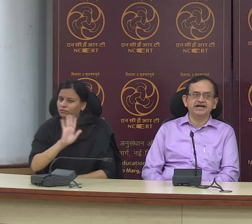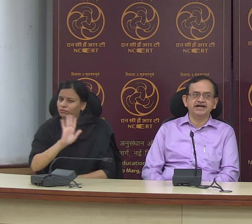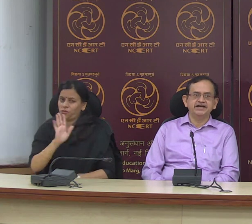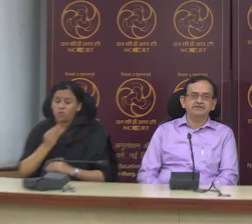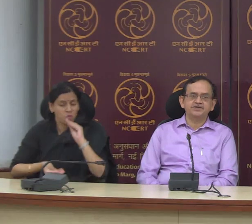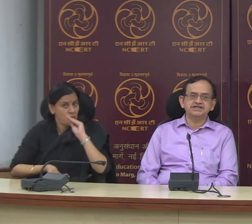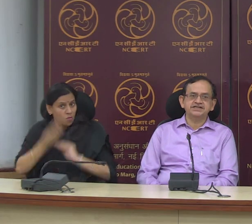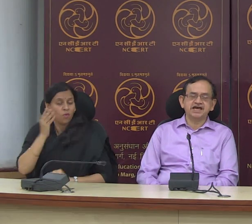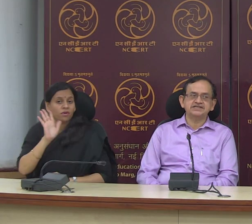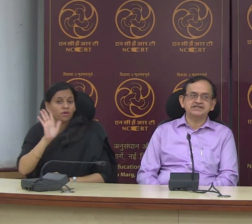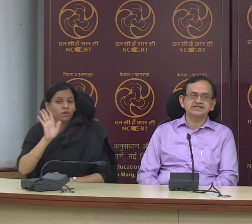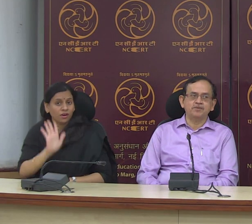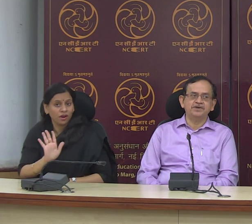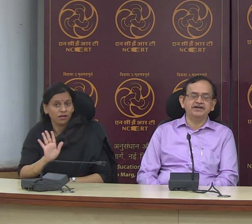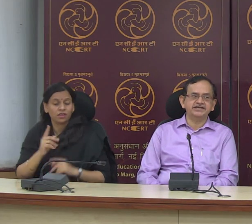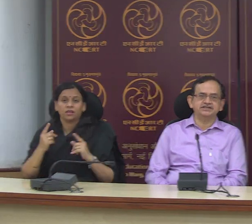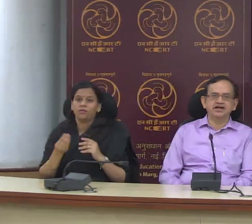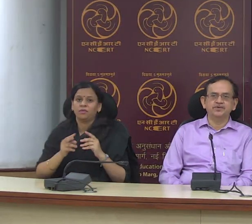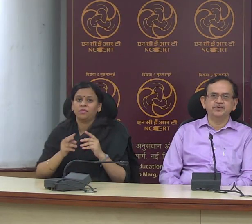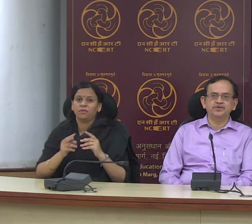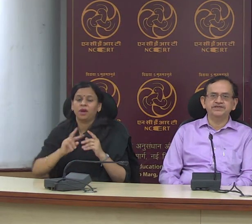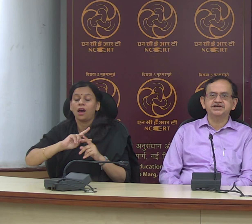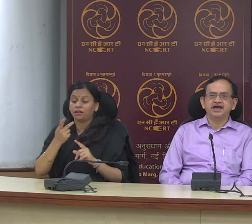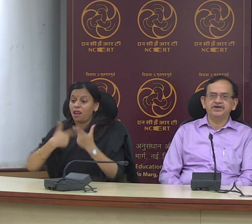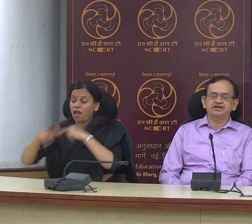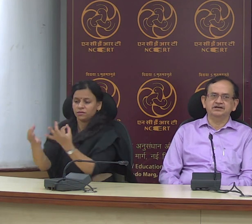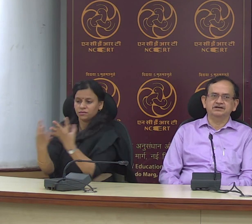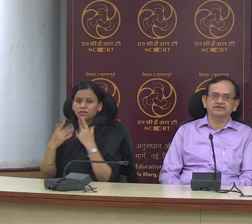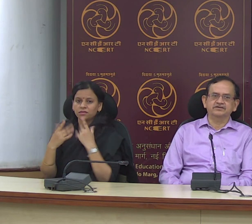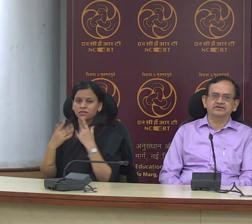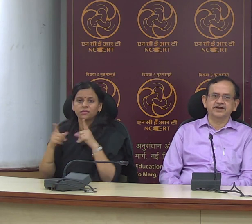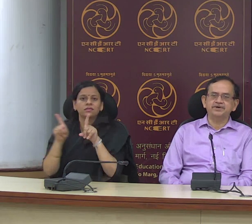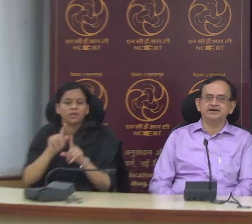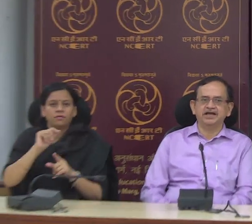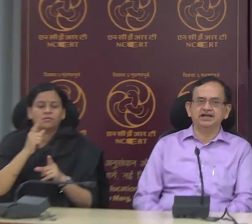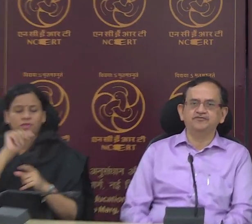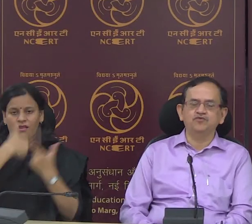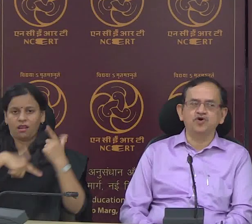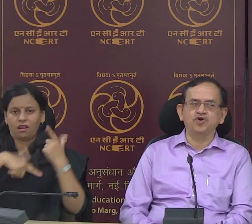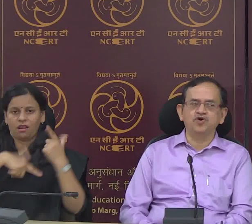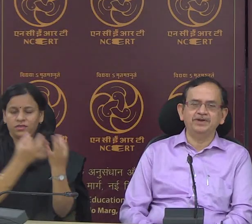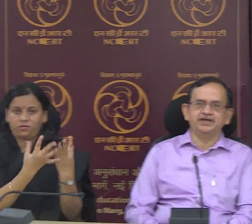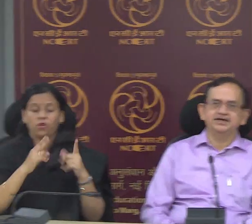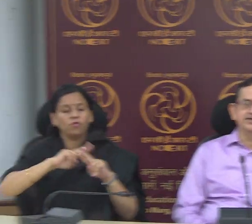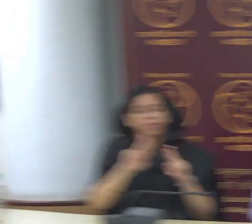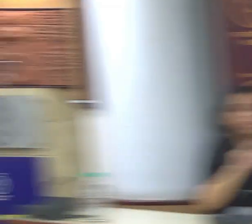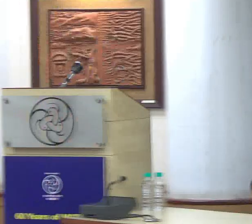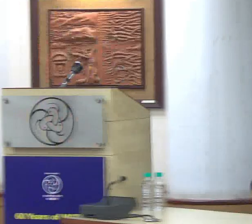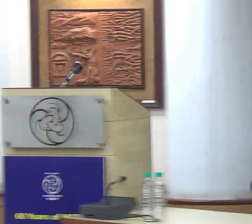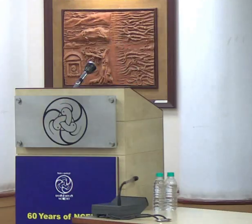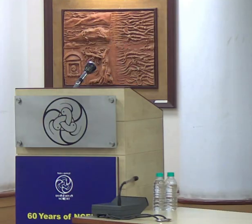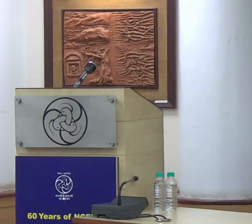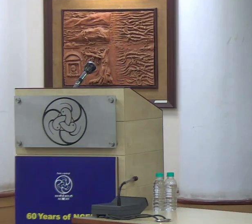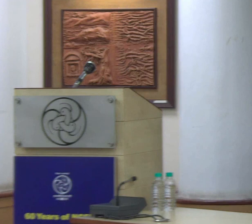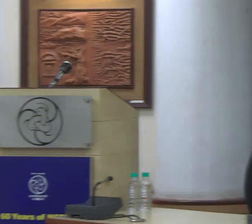than that because it is as complicated as any other language, having grammar and full vocabulary. So